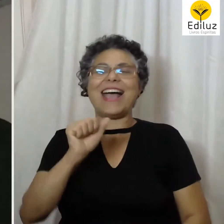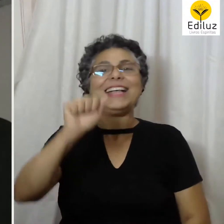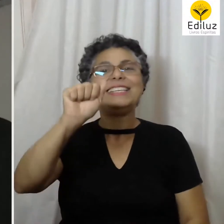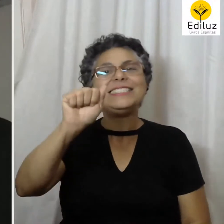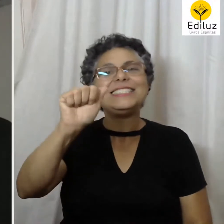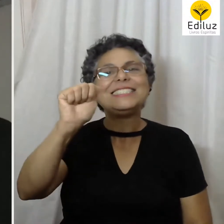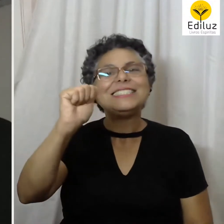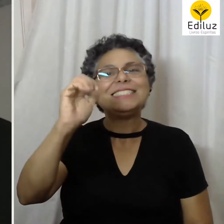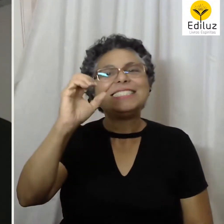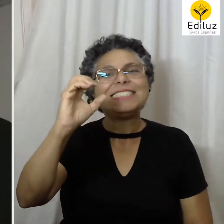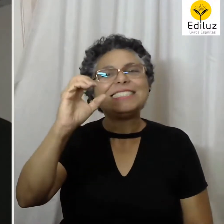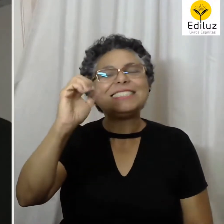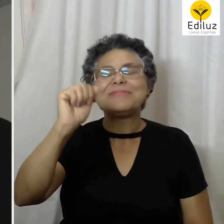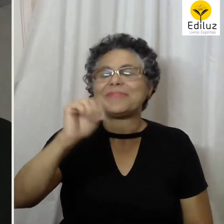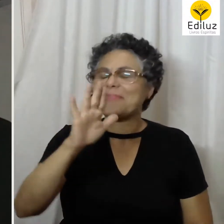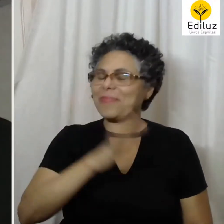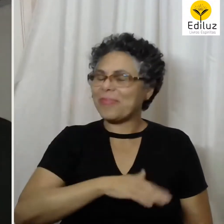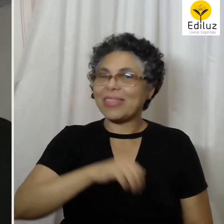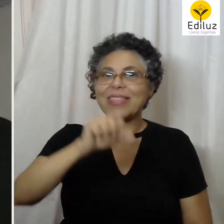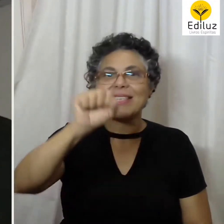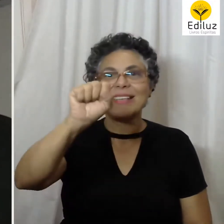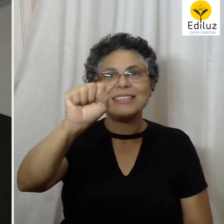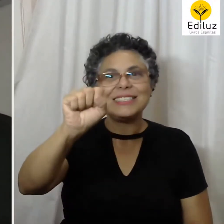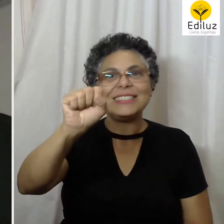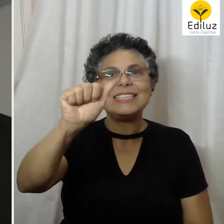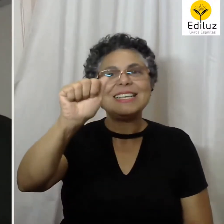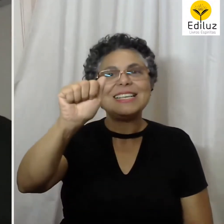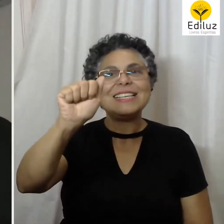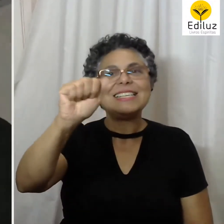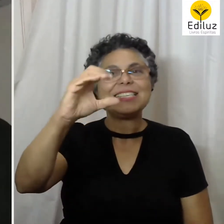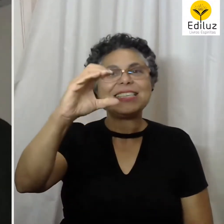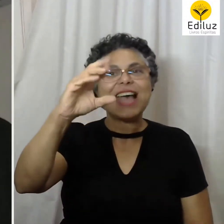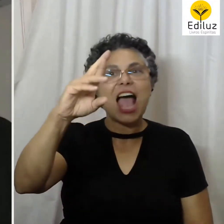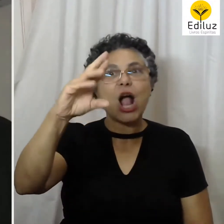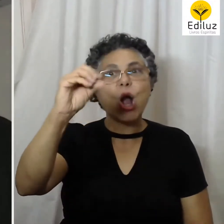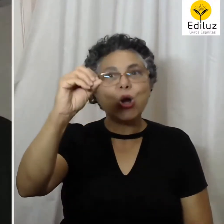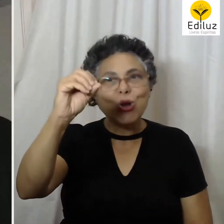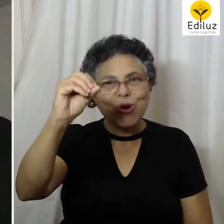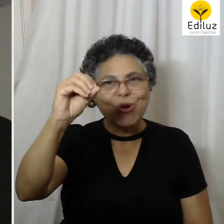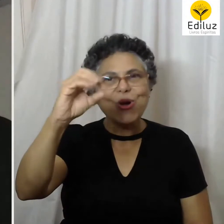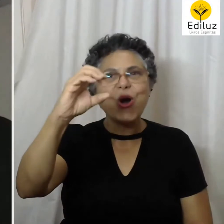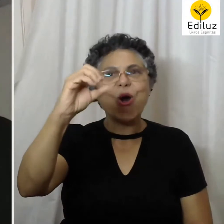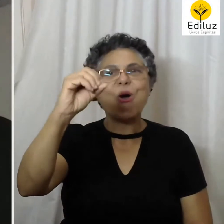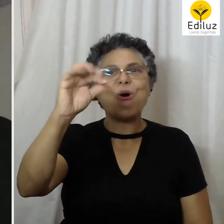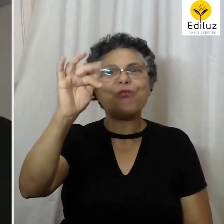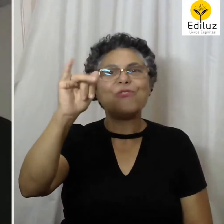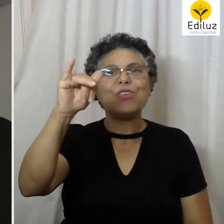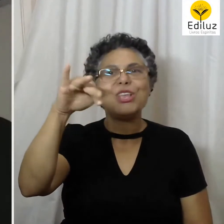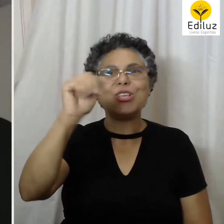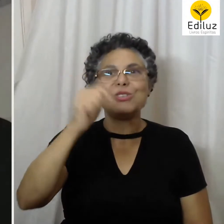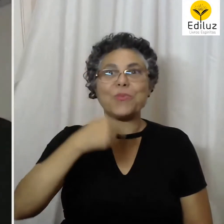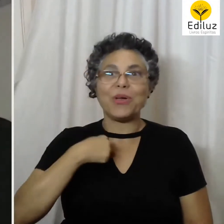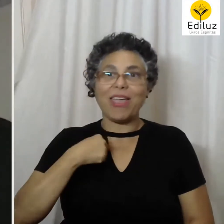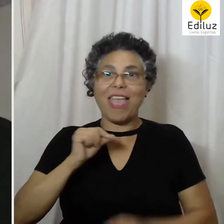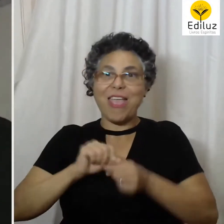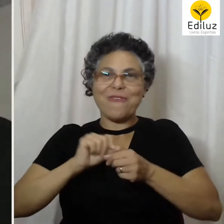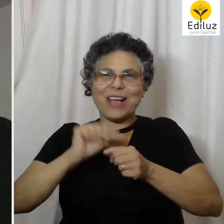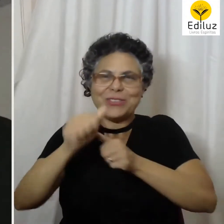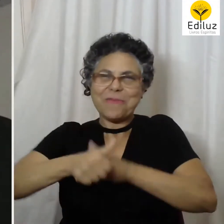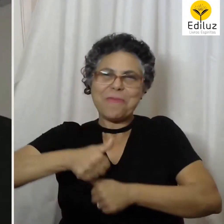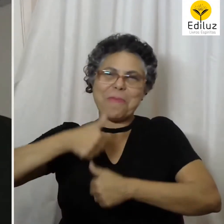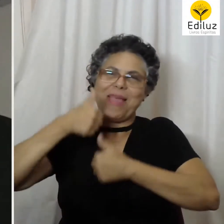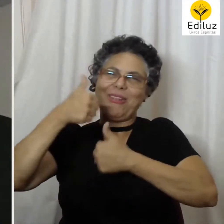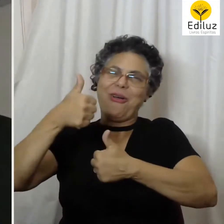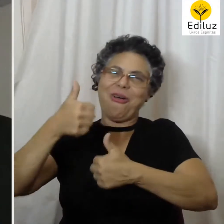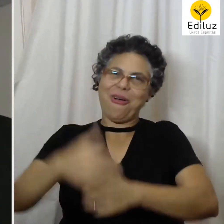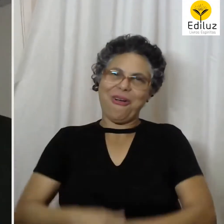ofício daqueles espíritos que comparecem às nossas vidas para nos ajudar a tornar pessoas melhores, né? E às vezes